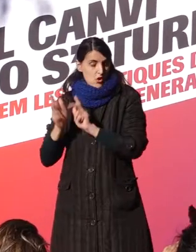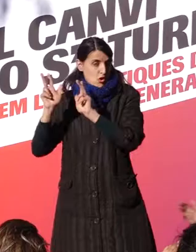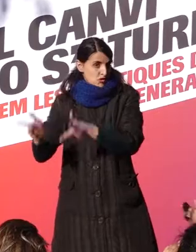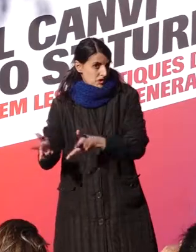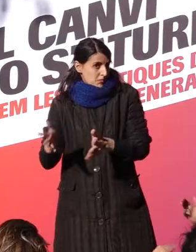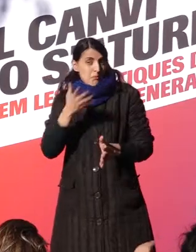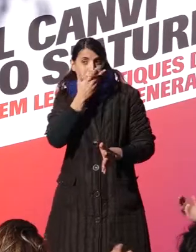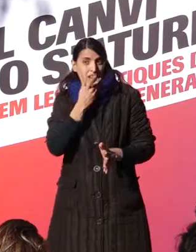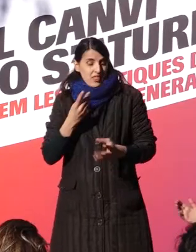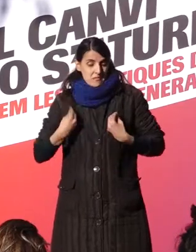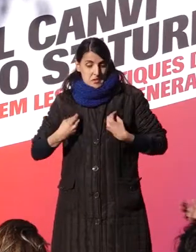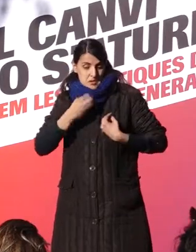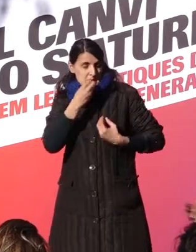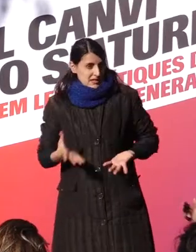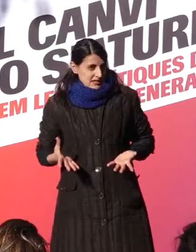allí